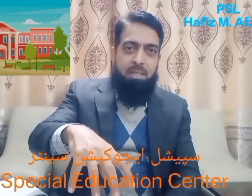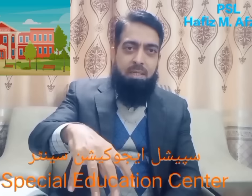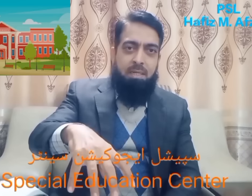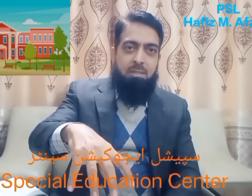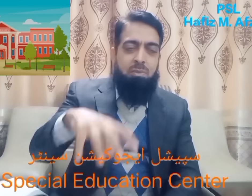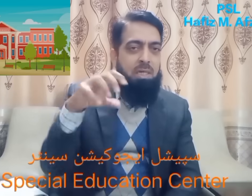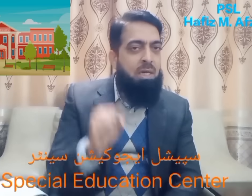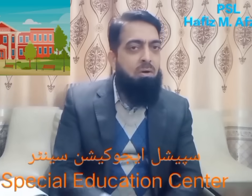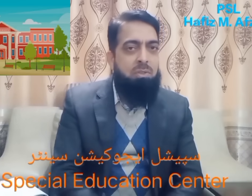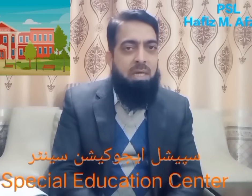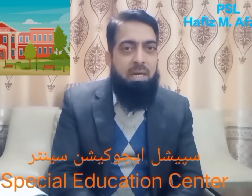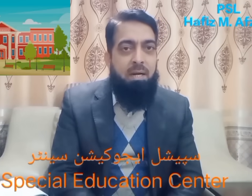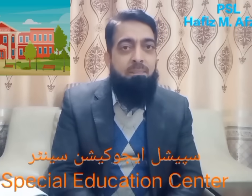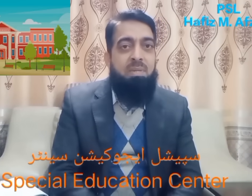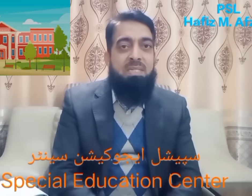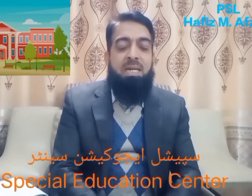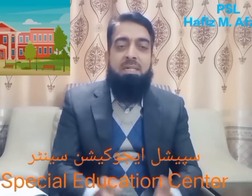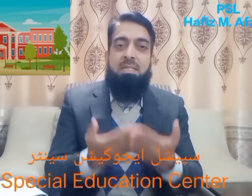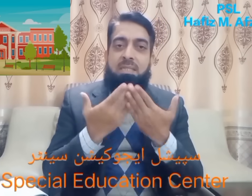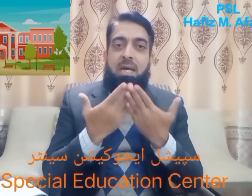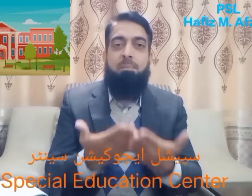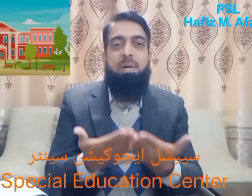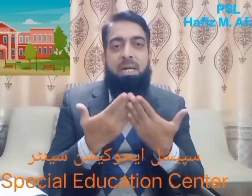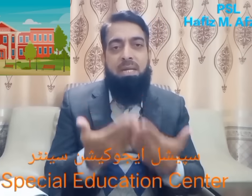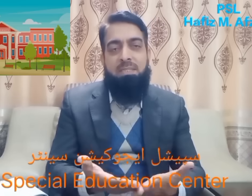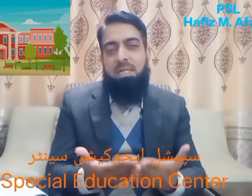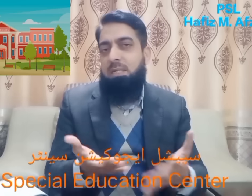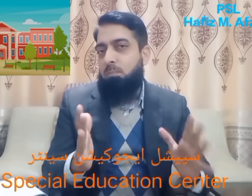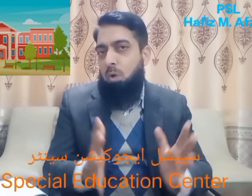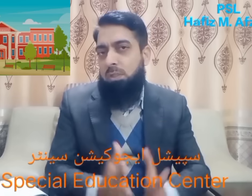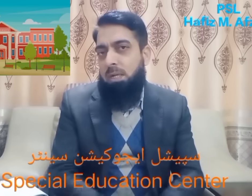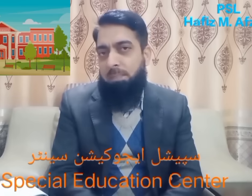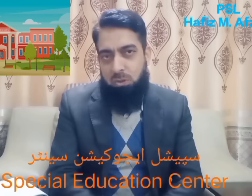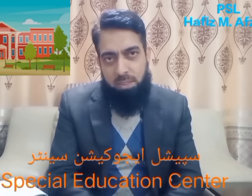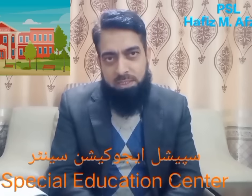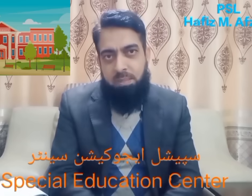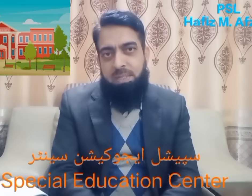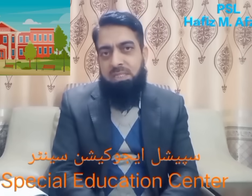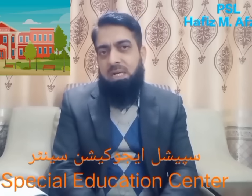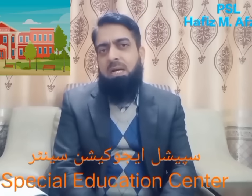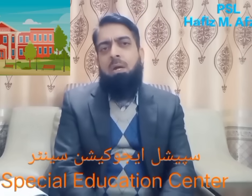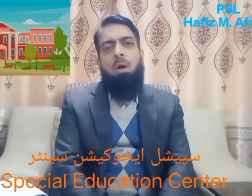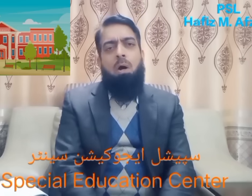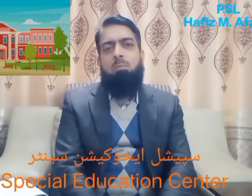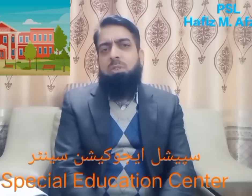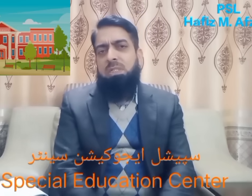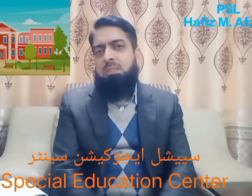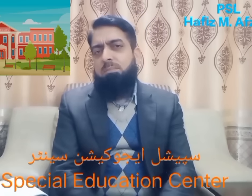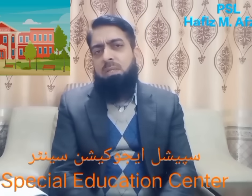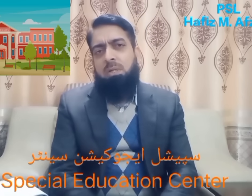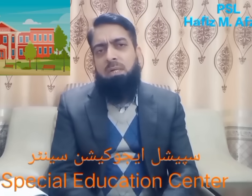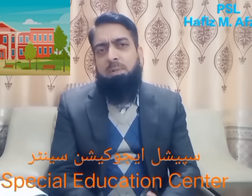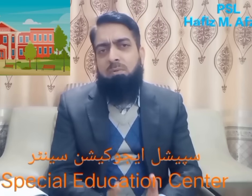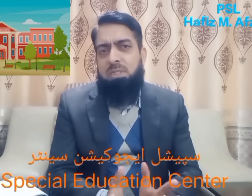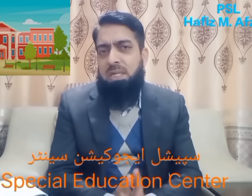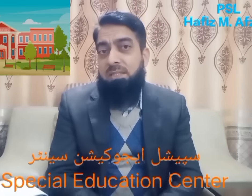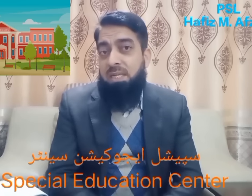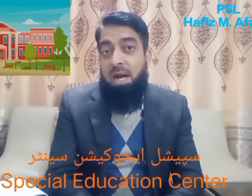रख देंगे, तो ये क्या हो जाएगा, सेंटर 7 पढ़ने का साइन। ये बहुत लंबा चौड़ा साइन बन जाएगा, ऑलमोस्ट इसमें तकरीबन कोई 7 से